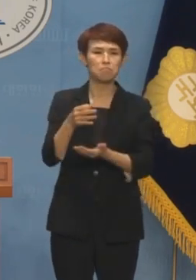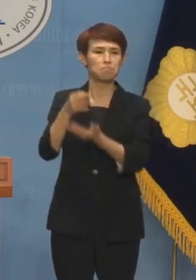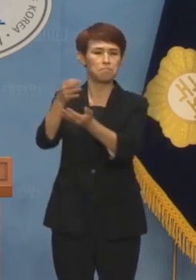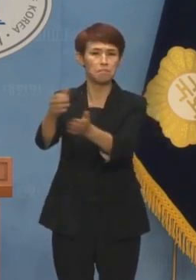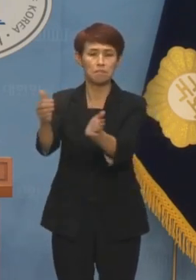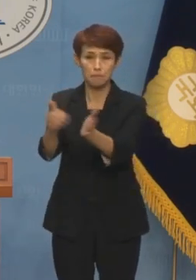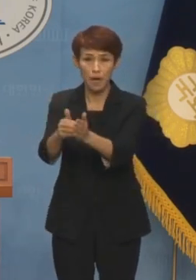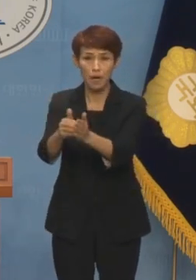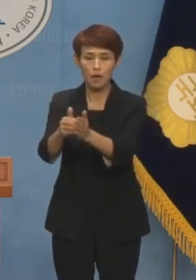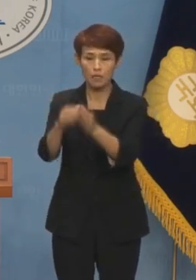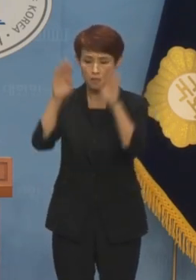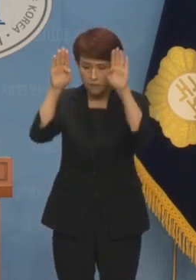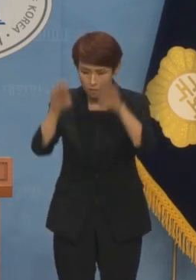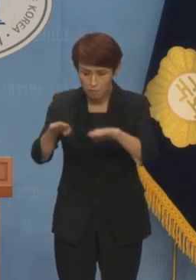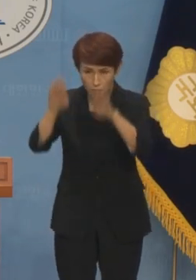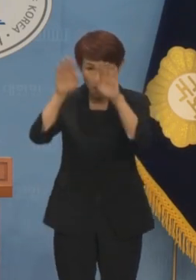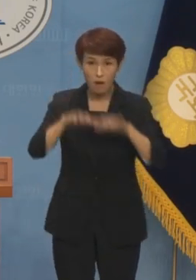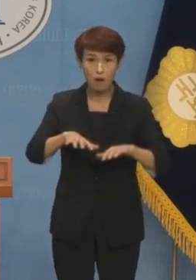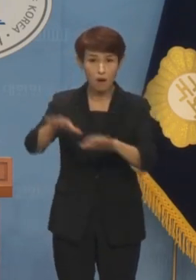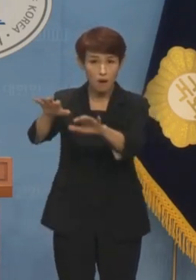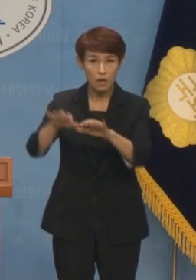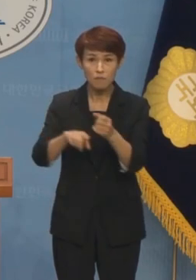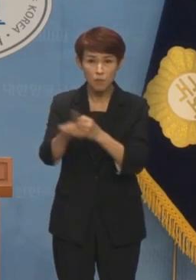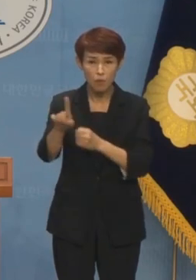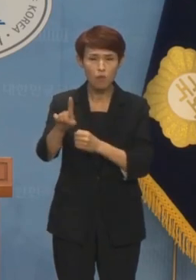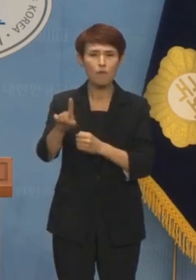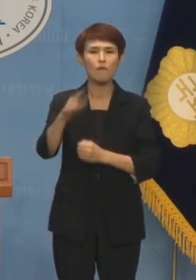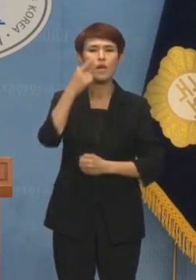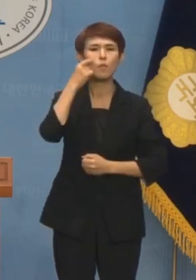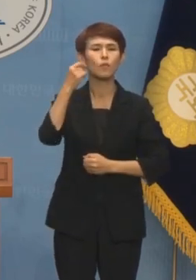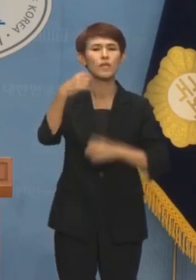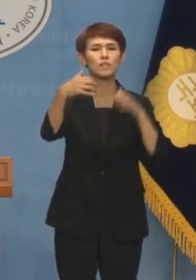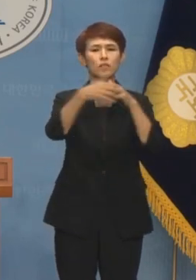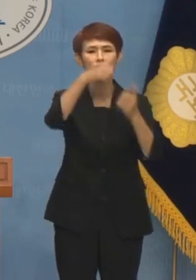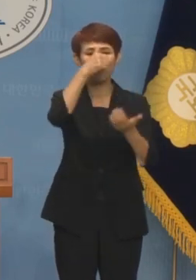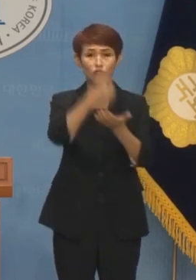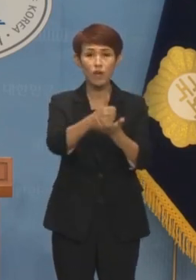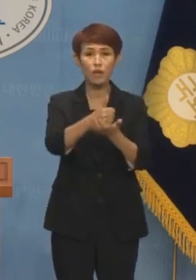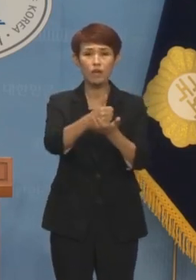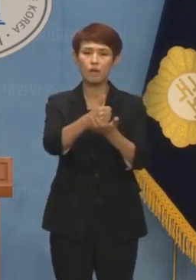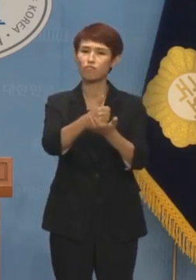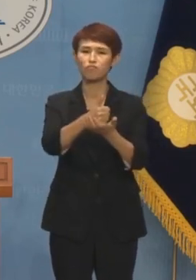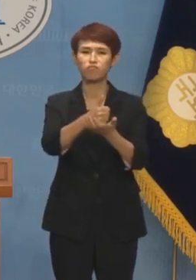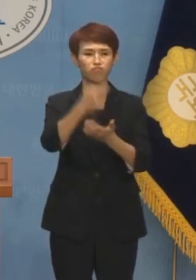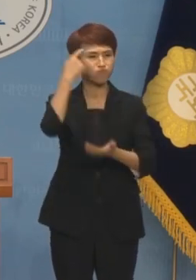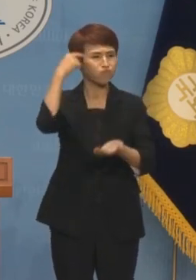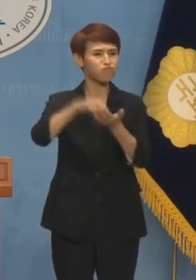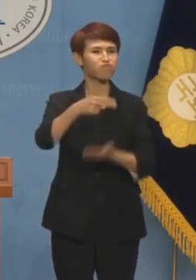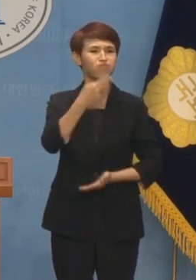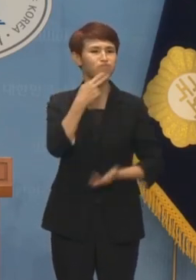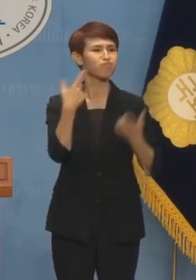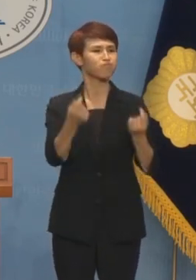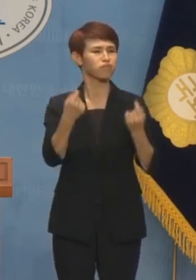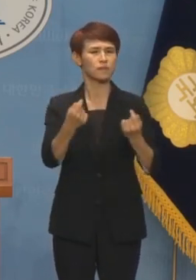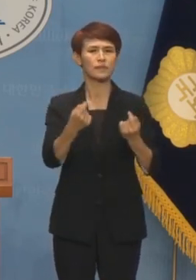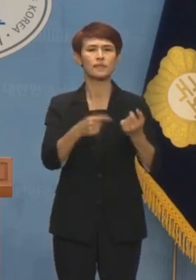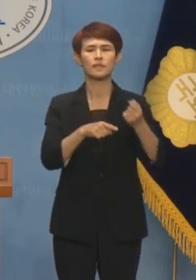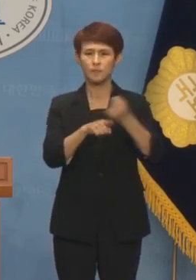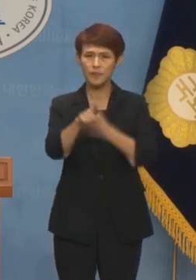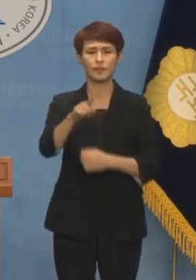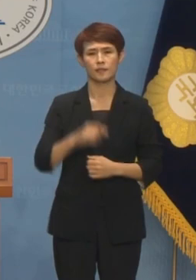복납과 참배를 한다는 것은 일본의 전쟁 범죄에 대해 반성하지 않는다는